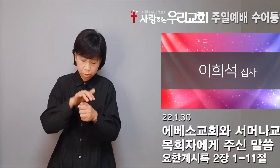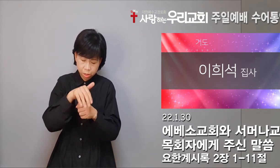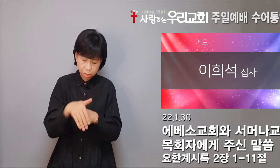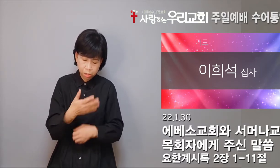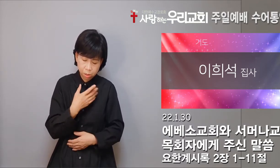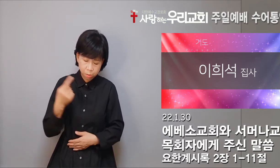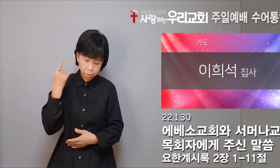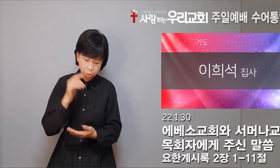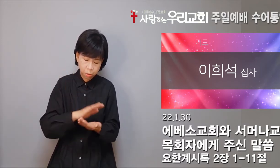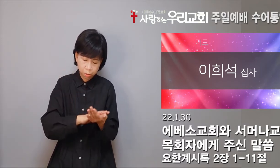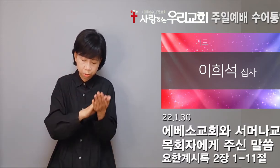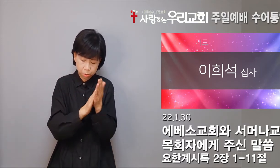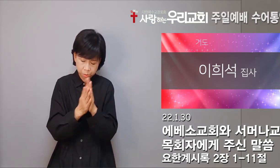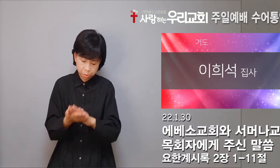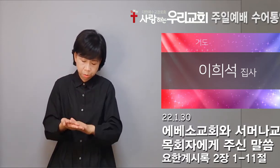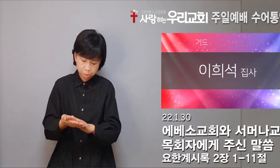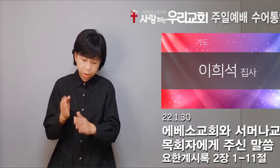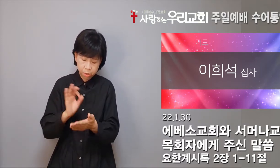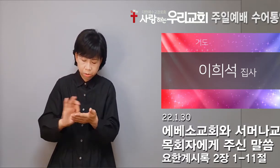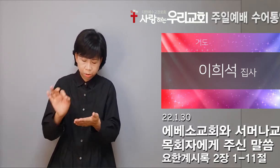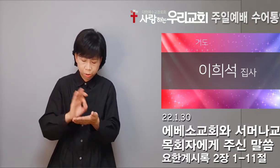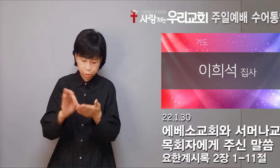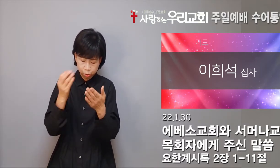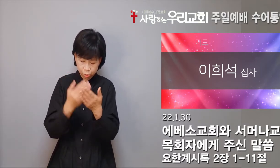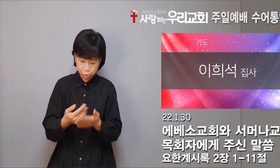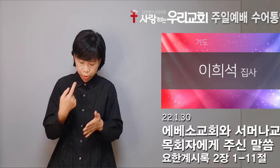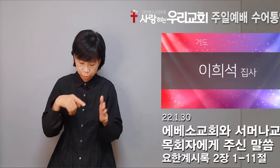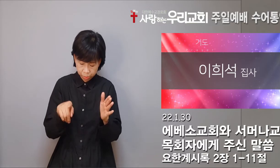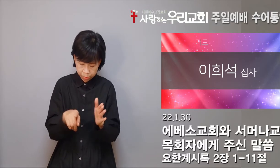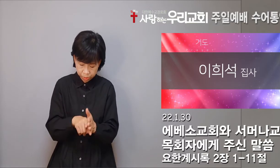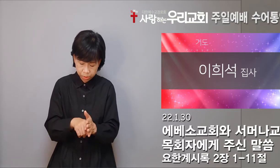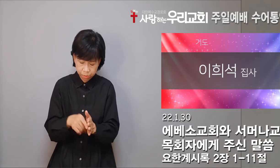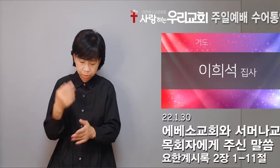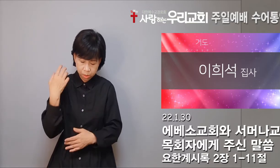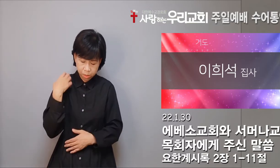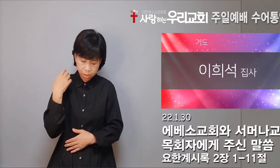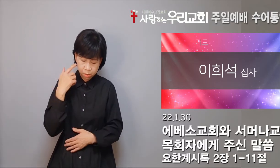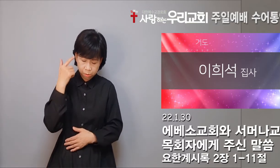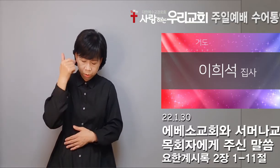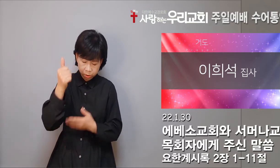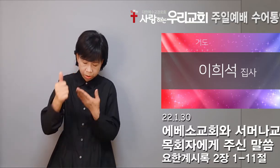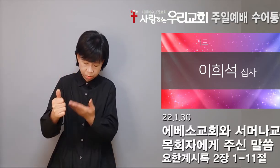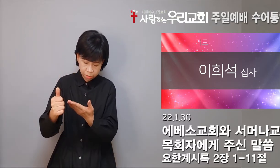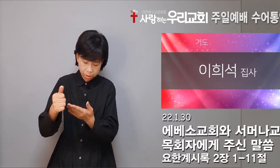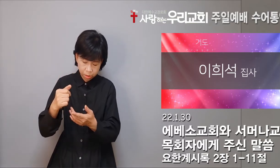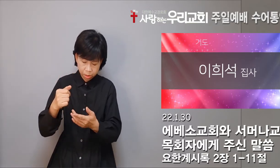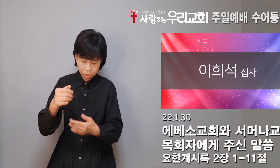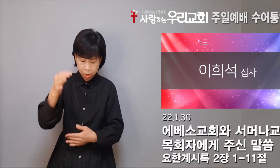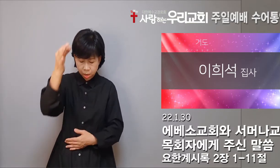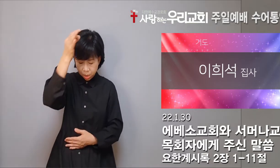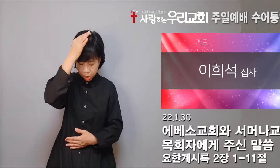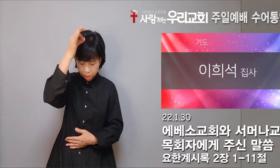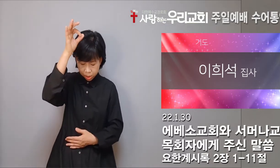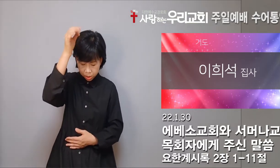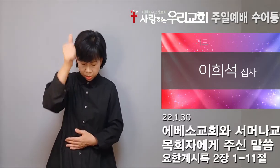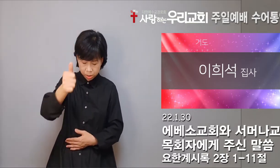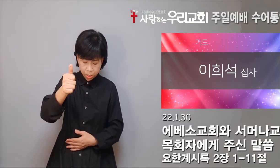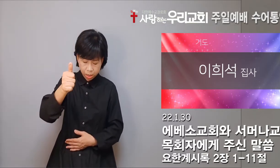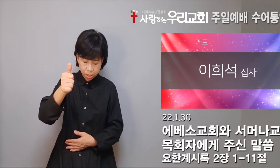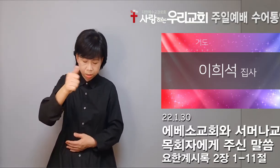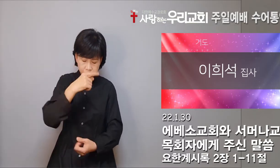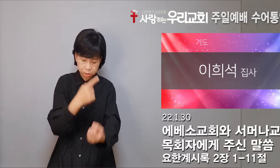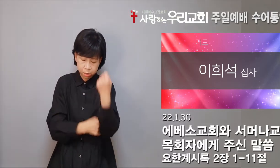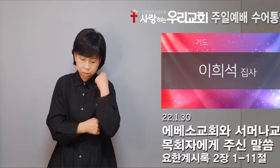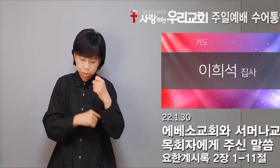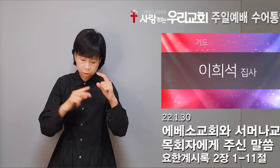되게 해 주실 줄로 믿습니다. 우리 담임 목사님에게 엘리사 영감의 7배를